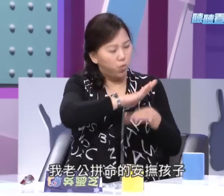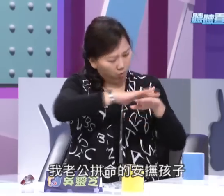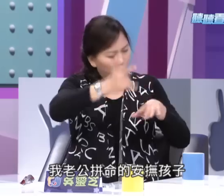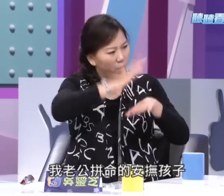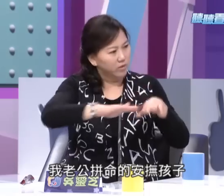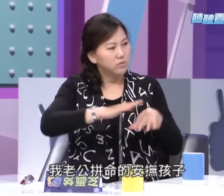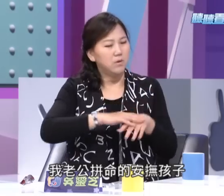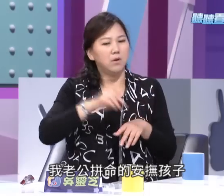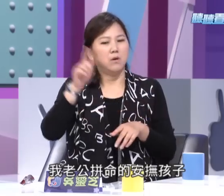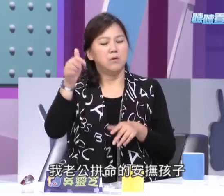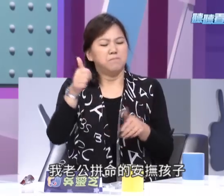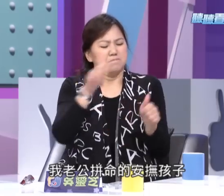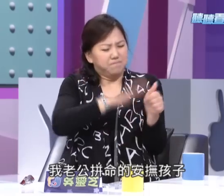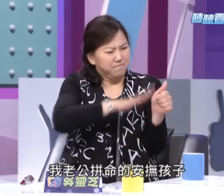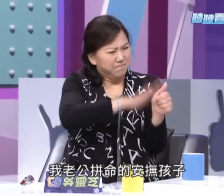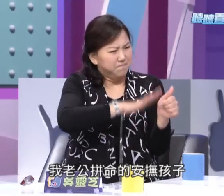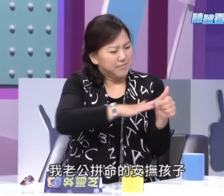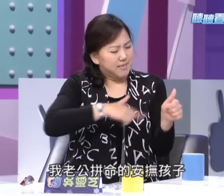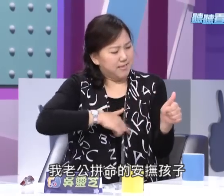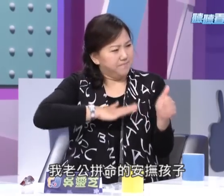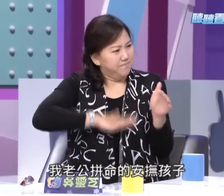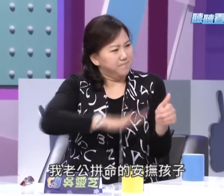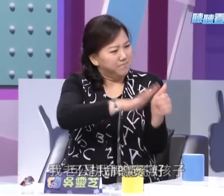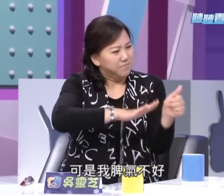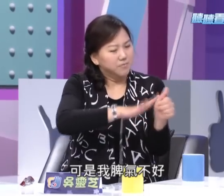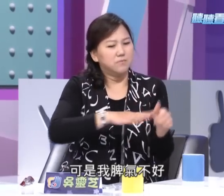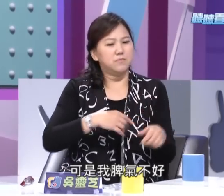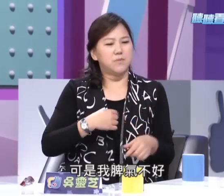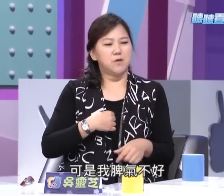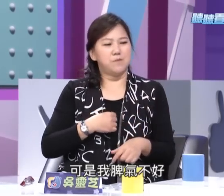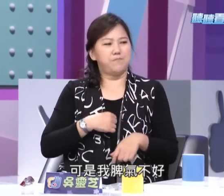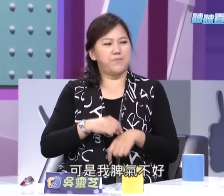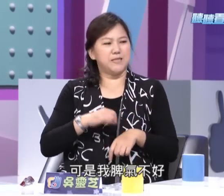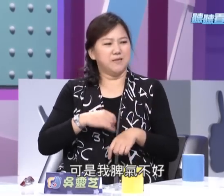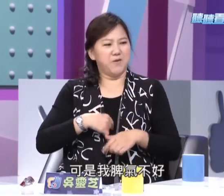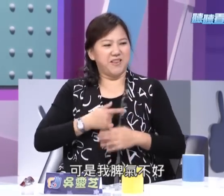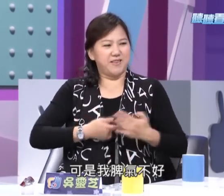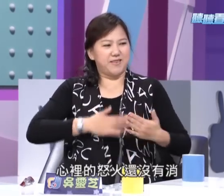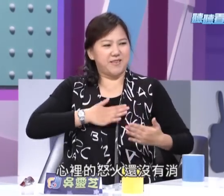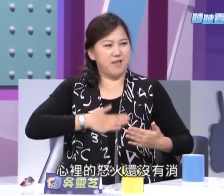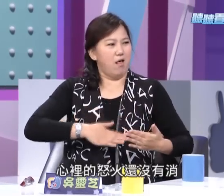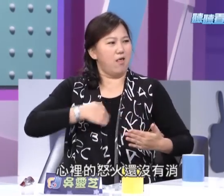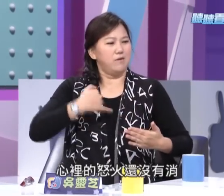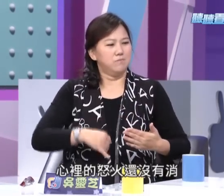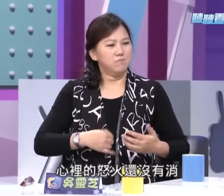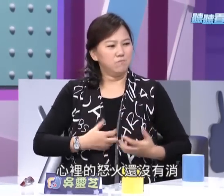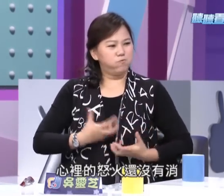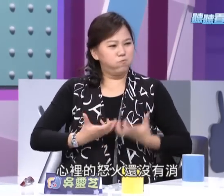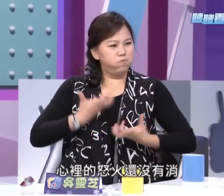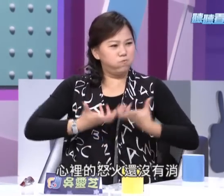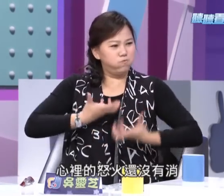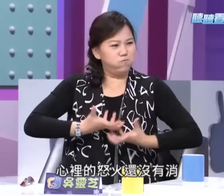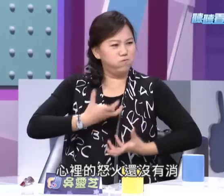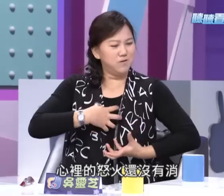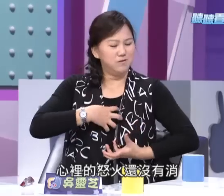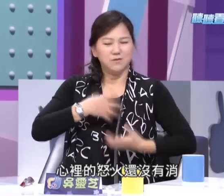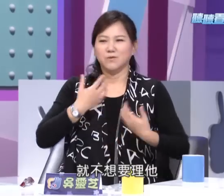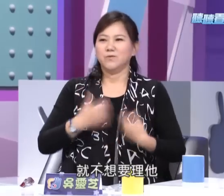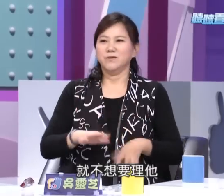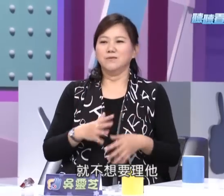啊拼命的安抚孩子，可是我脾气不好，哎，心里的怒火啊还没有消，就不想理